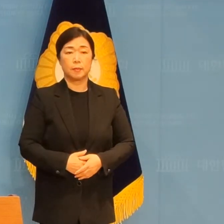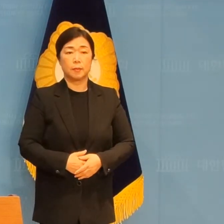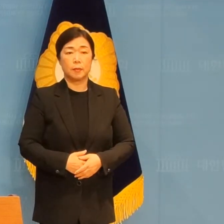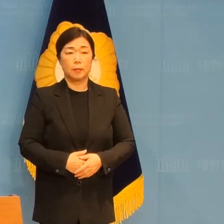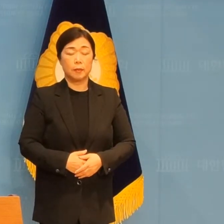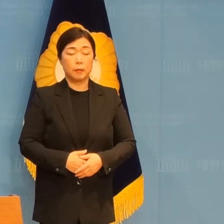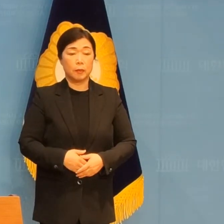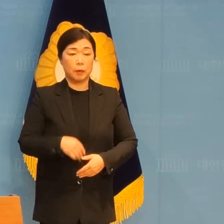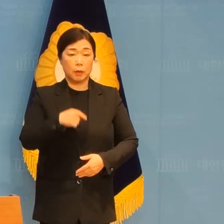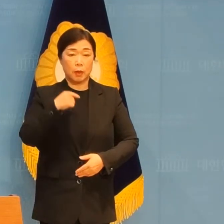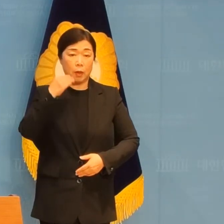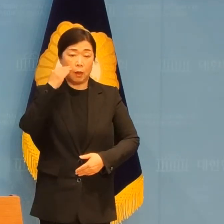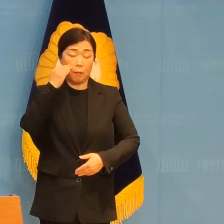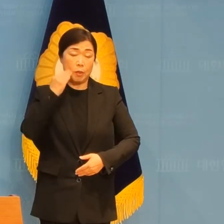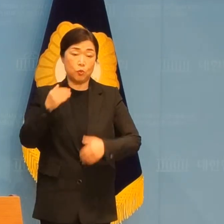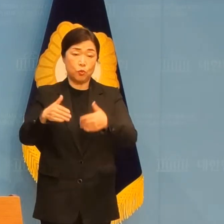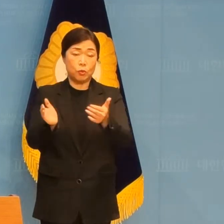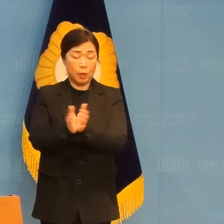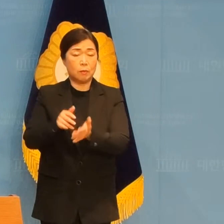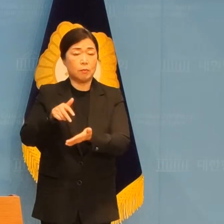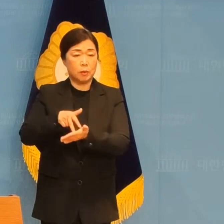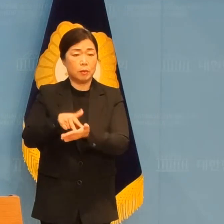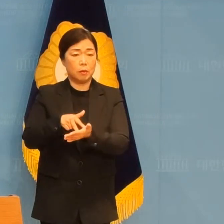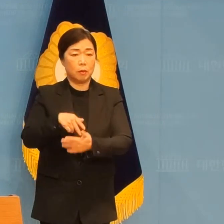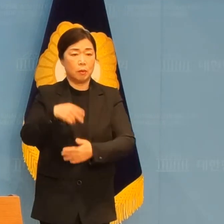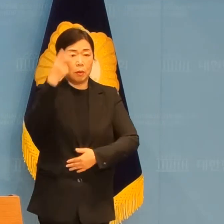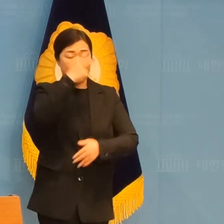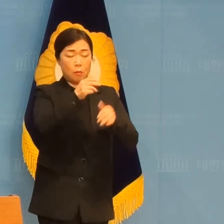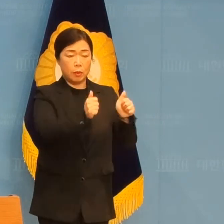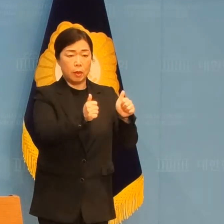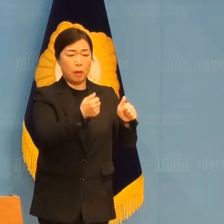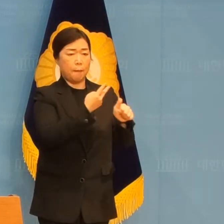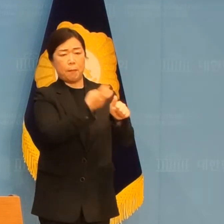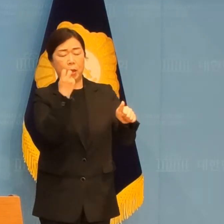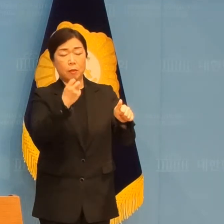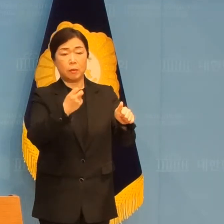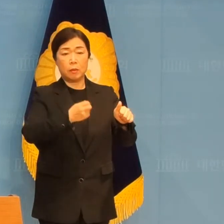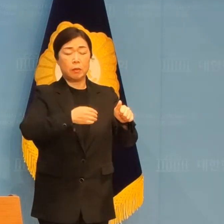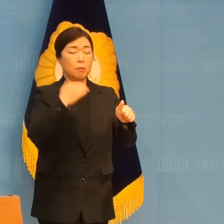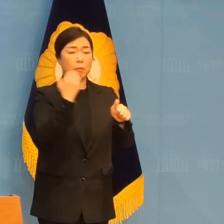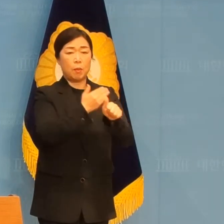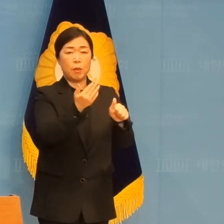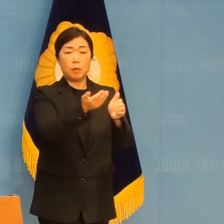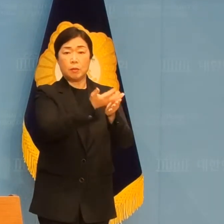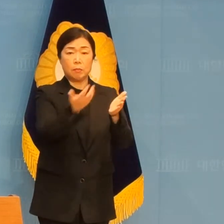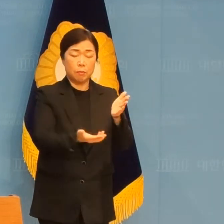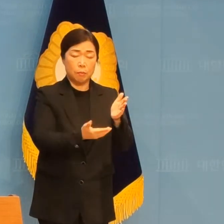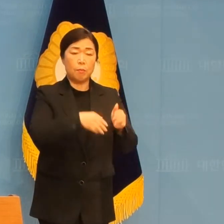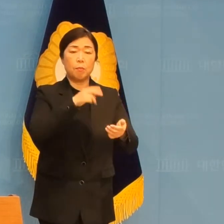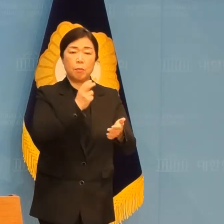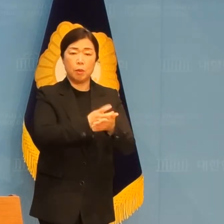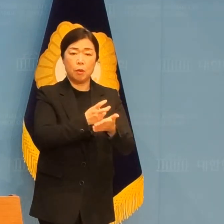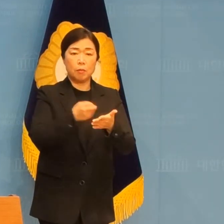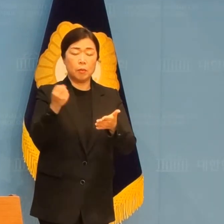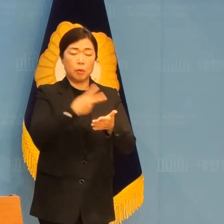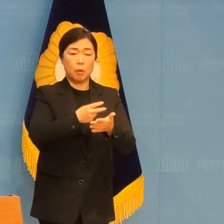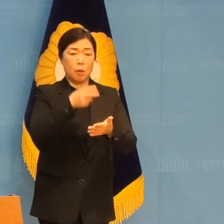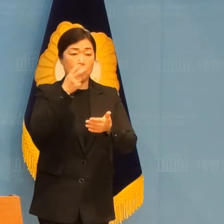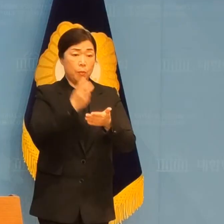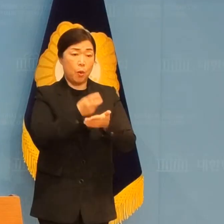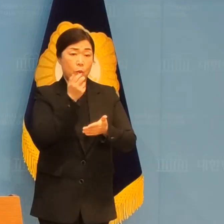민주당은 여기에 검사 파면법, 변호사 개업 제한법까지 총동원해